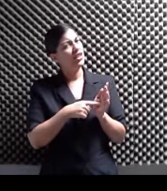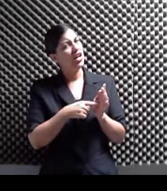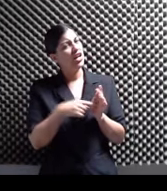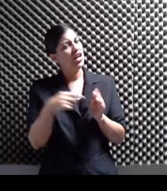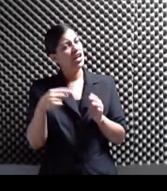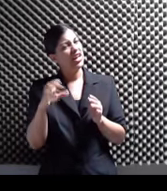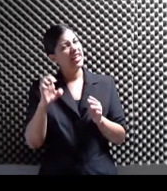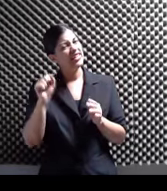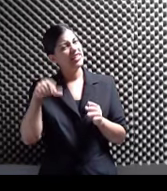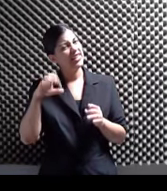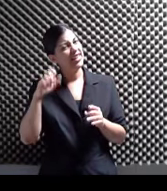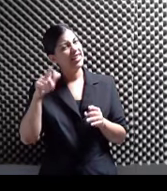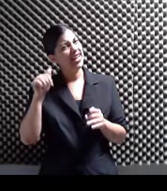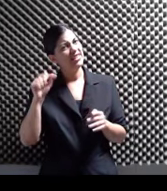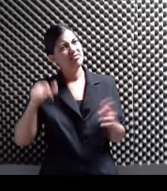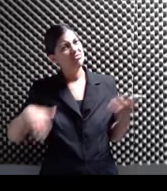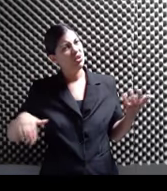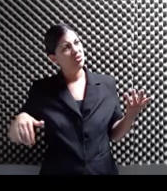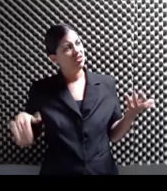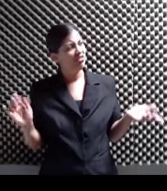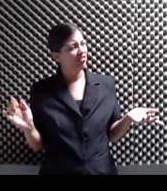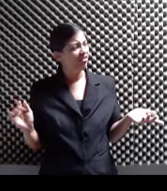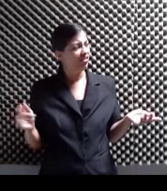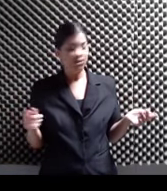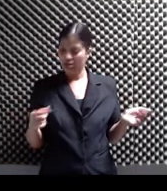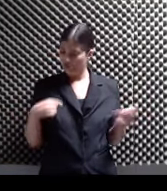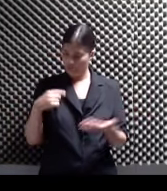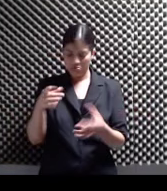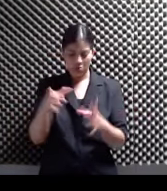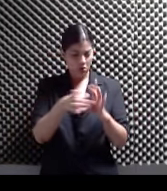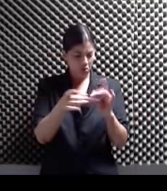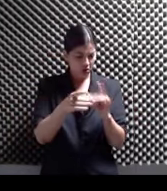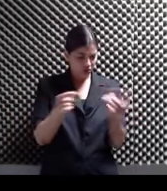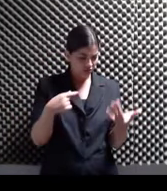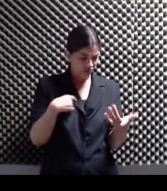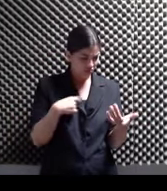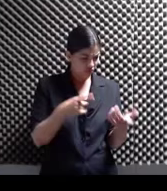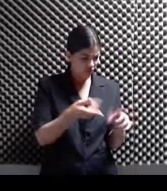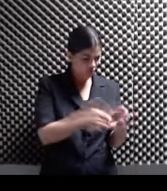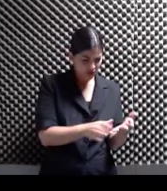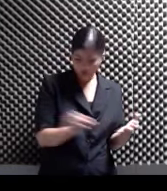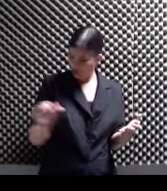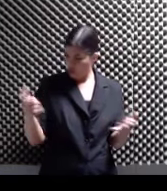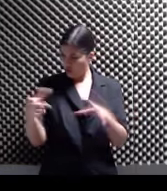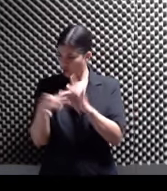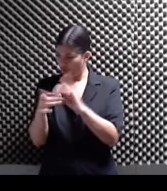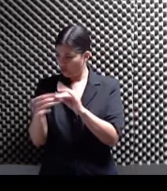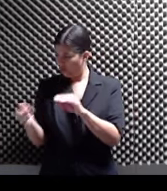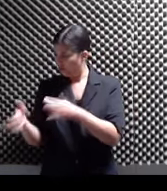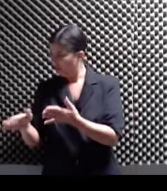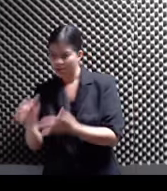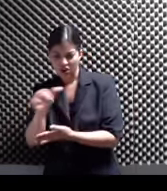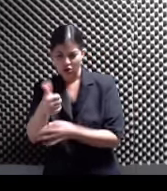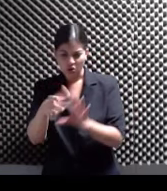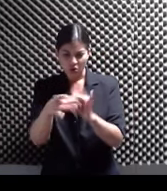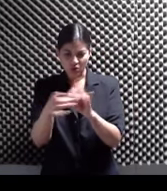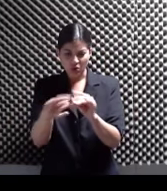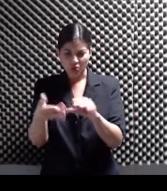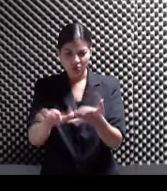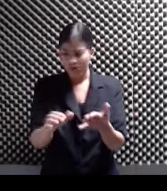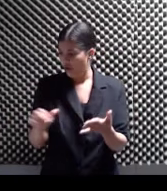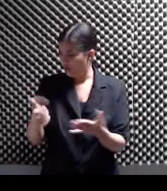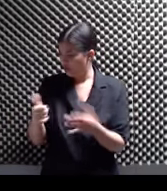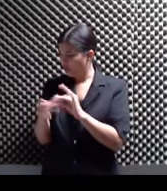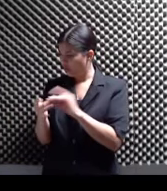los cuentos, digo, adiós, pero aquí se muere todo el mundo. Se muere uno aquí en este cuento, se muere otro por acá. Aquí hay otro que se va en coma, aquí hay otro que